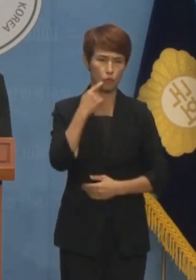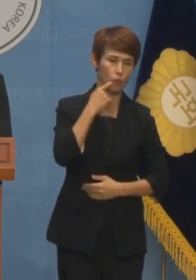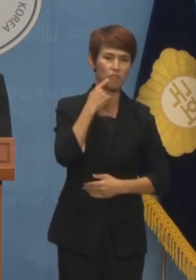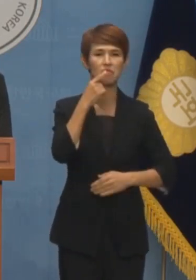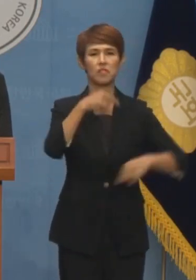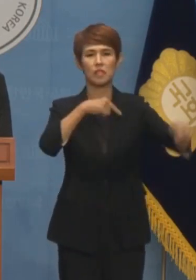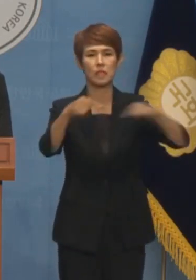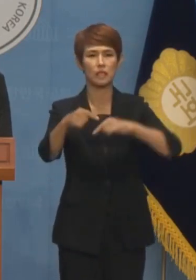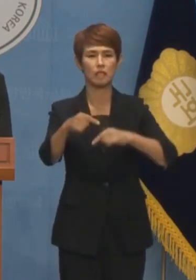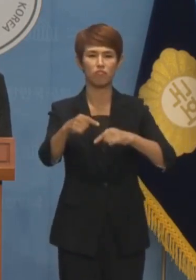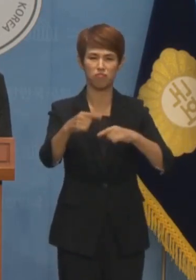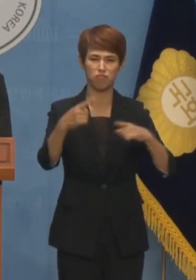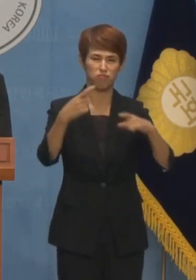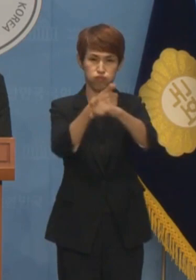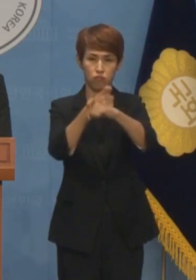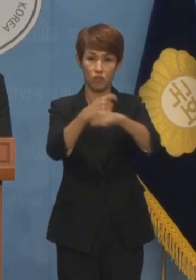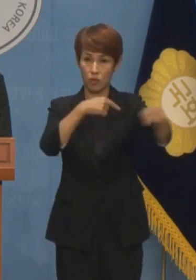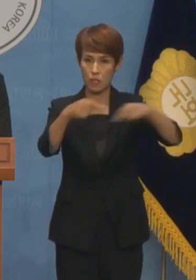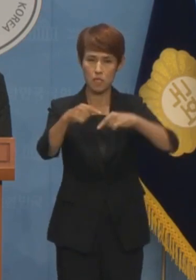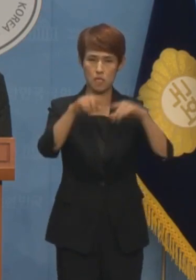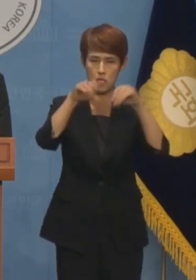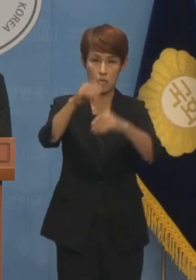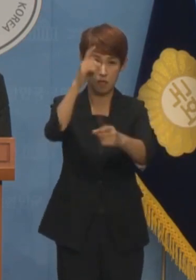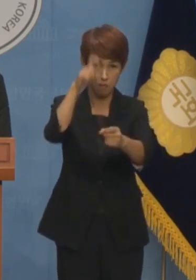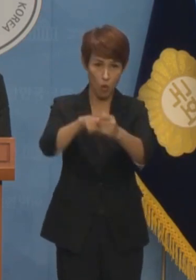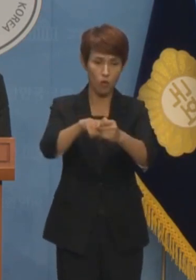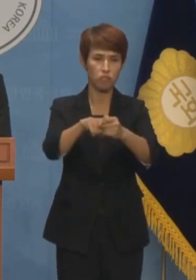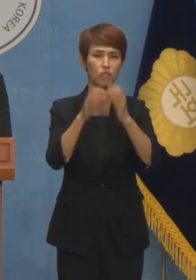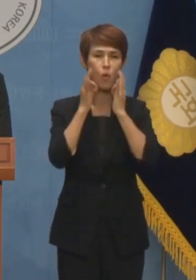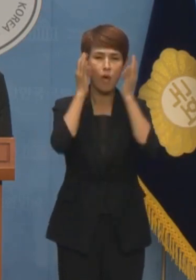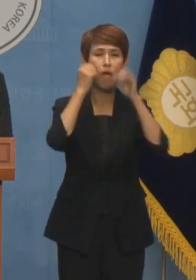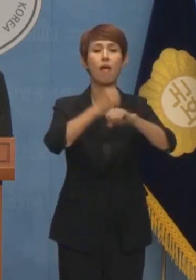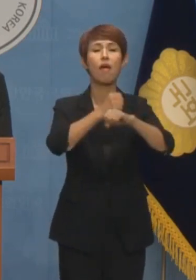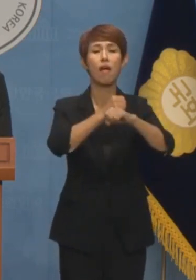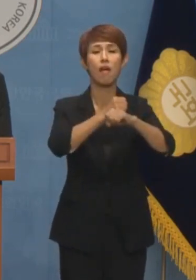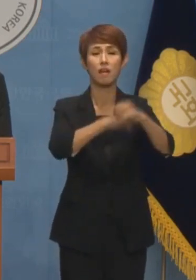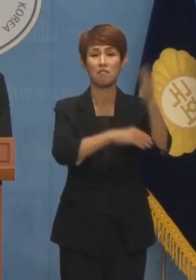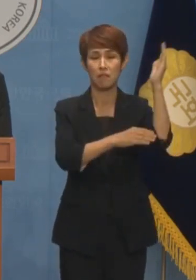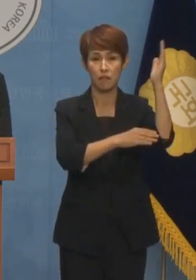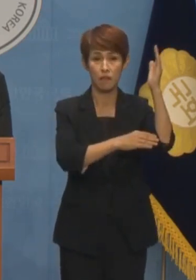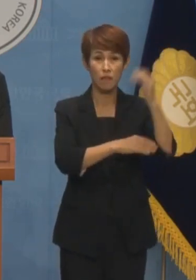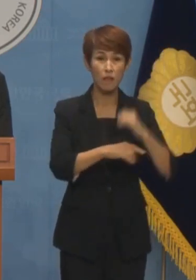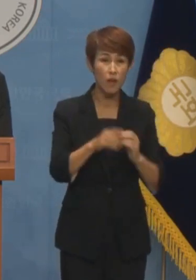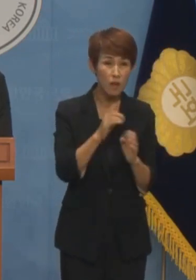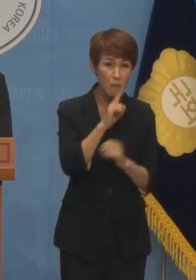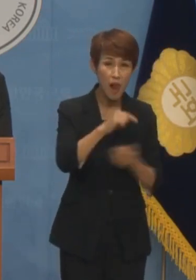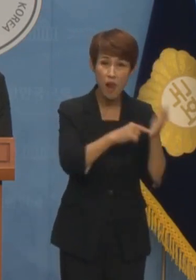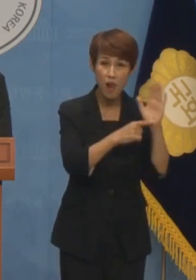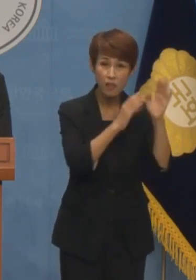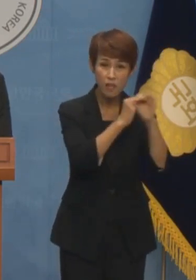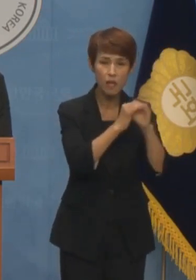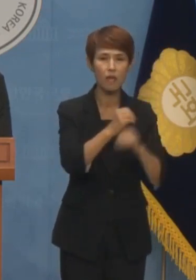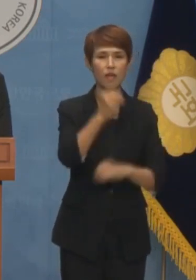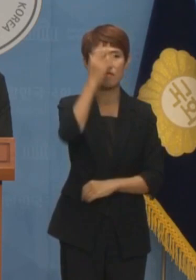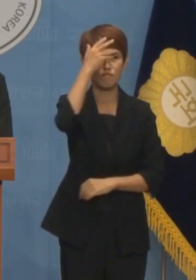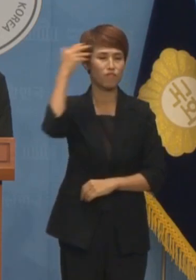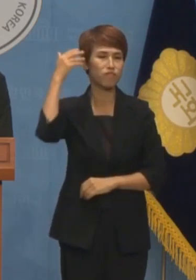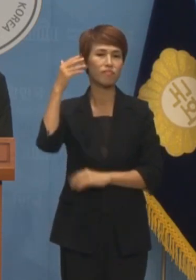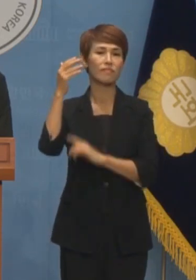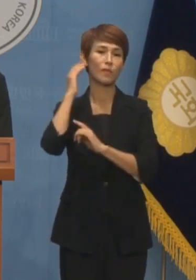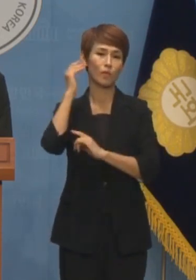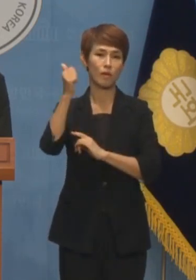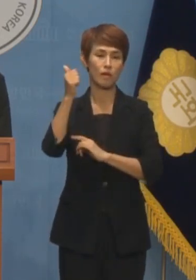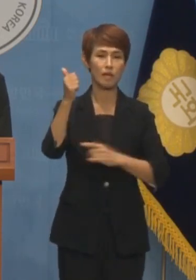증오 정치를 근절하기 위해 앞장서 노력하겠습니다. 트럼프 전 미국 대통령의 충격적인 피습